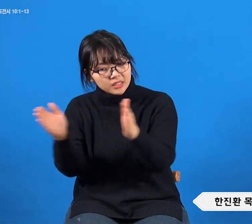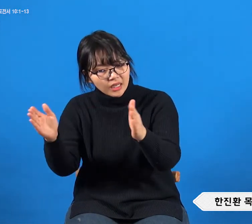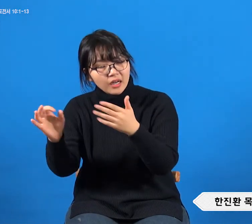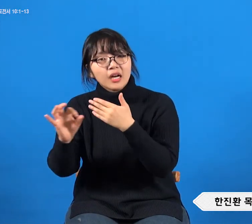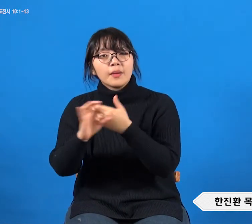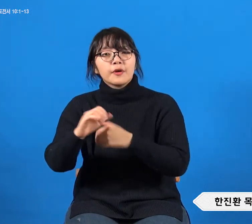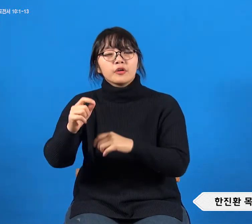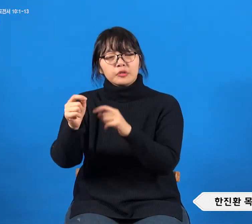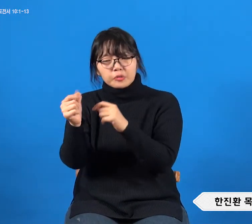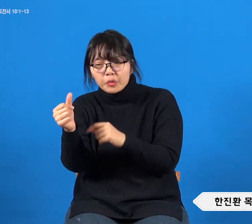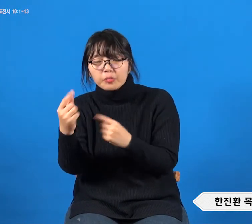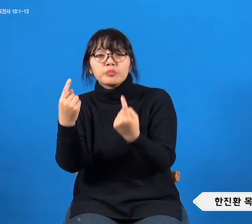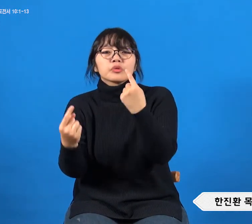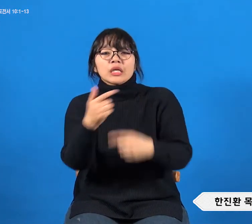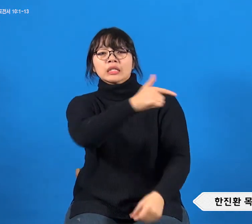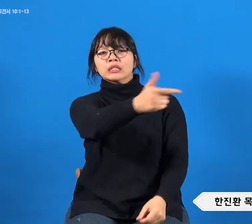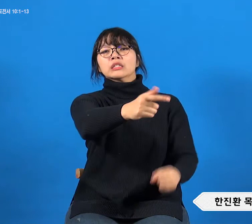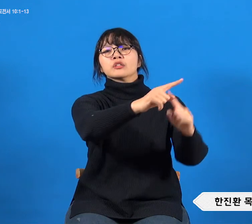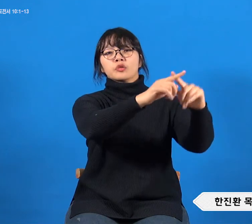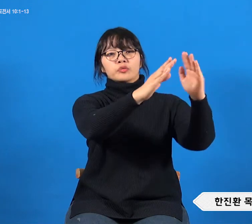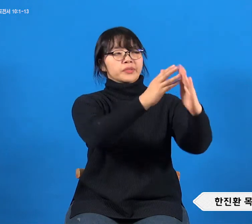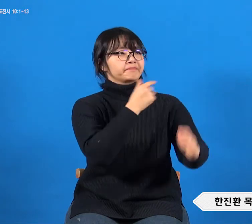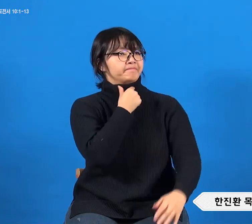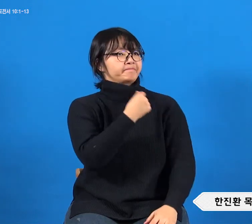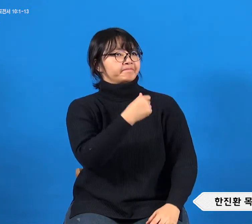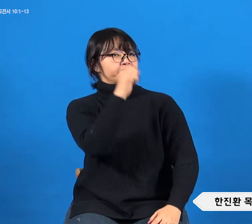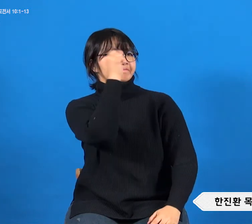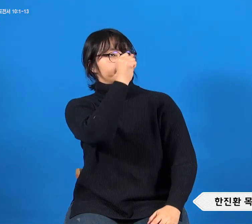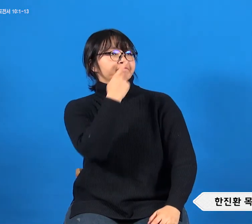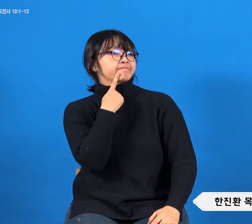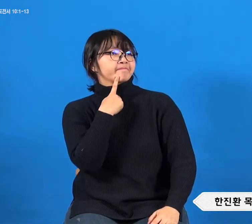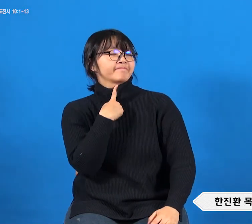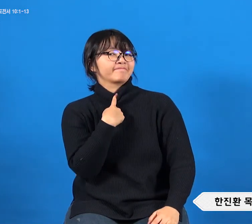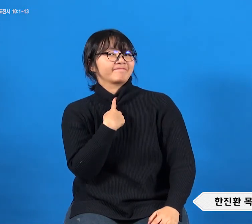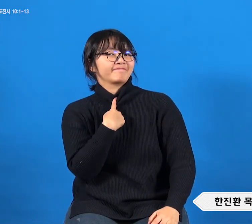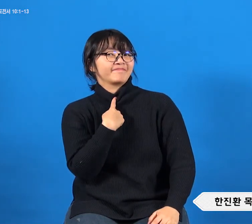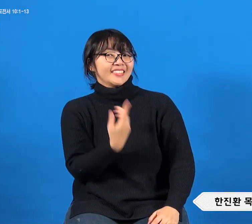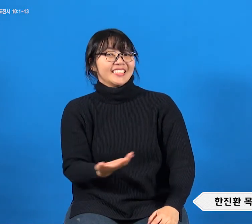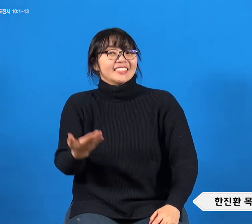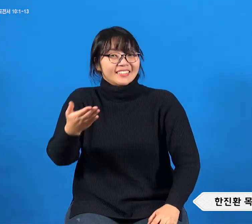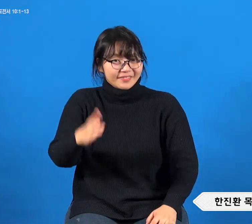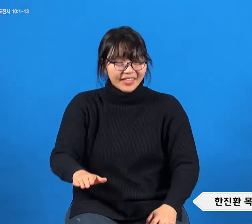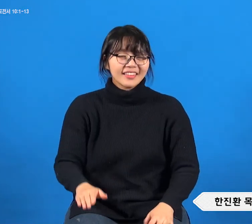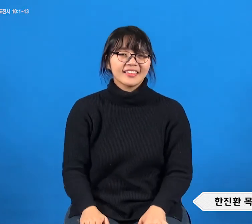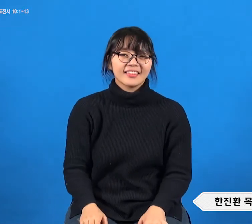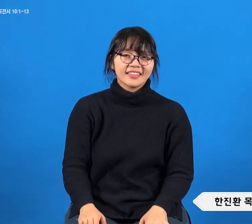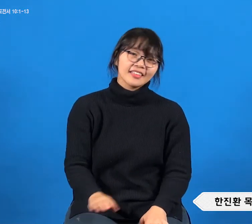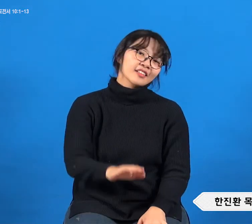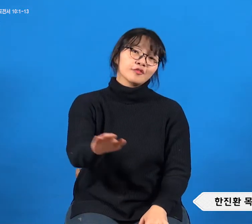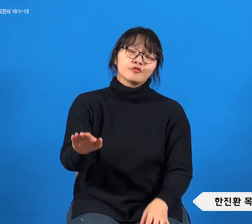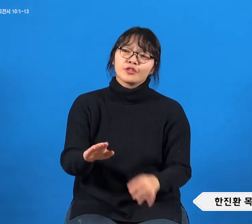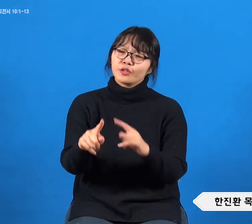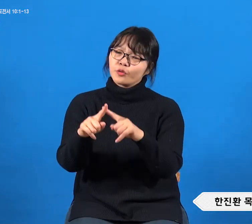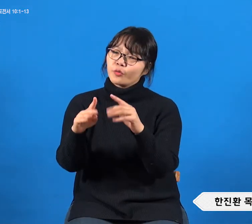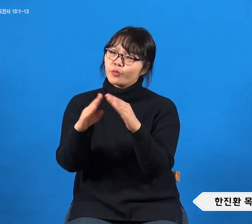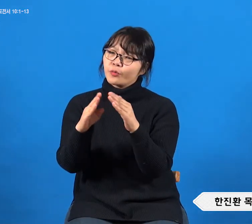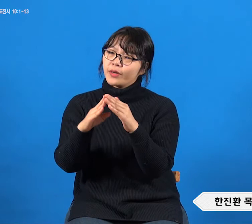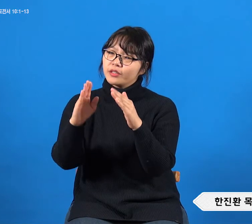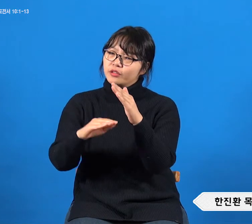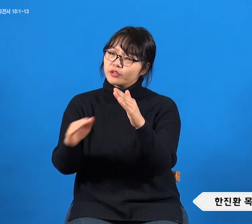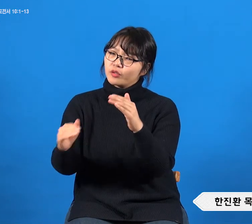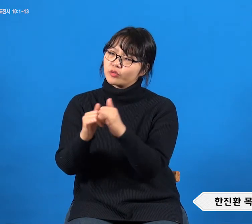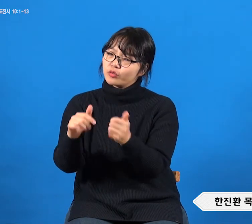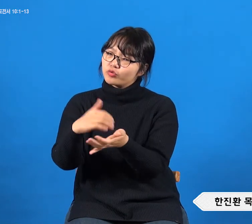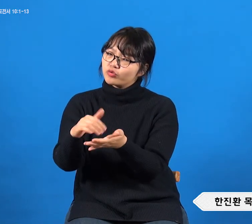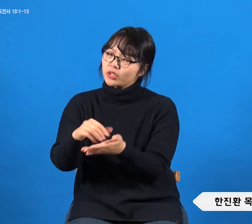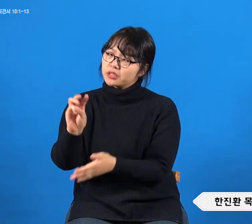큰 교회로 가면 좋겠다, 그런 마음이 없지 않았지만은 그때는 뭐 우리 교회가 한 300 몇십 명밖에